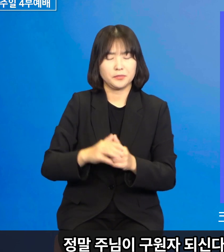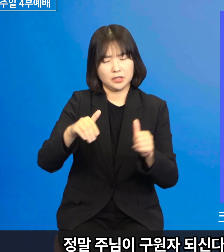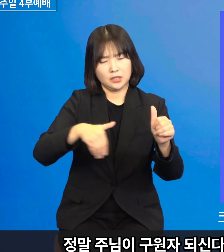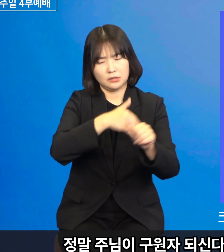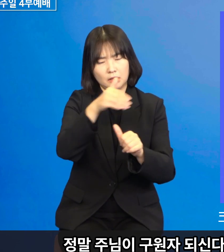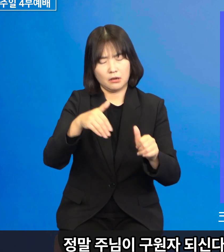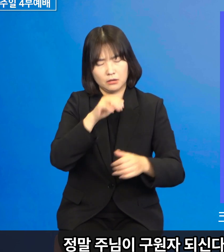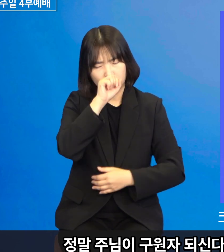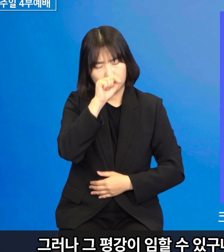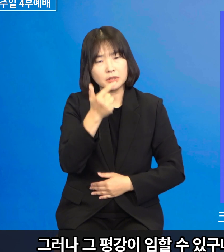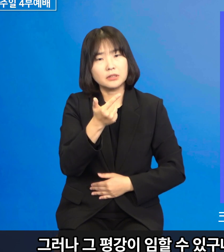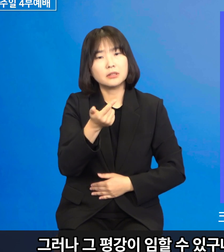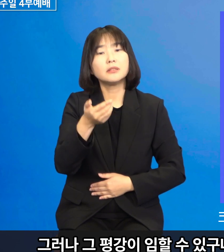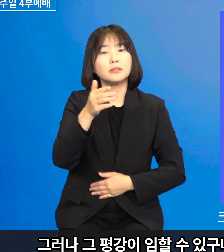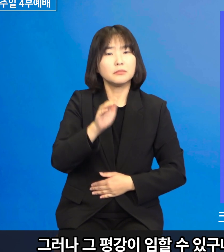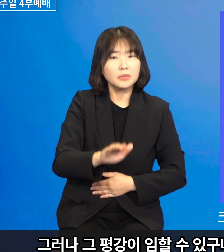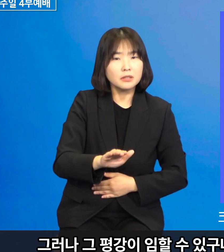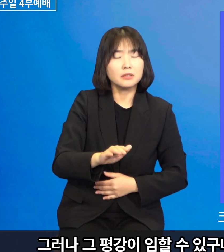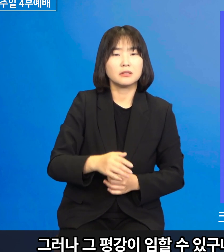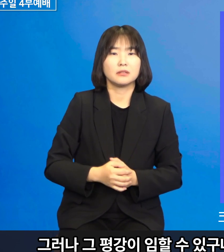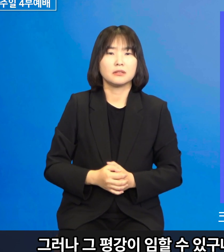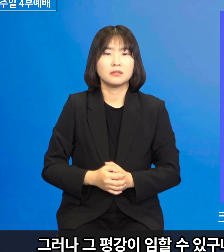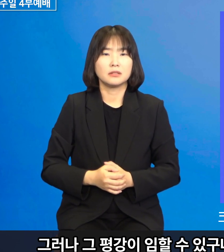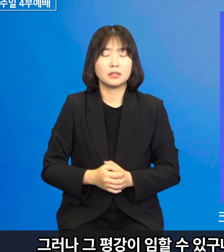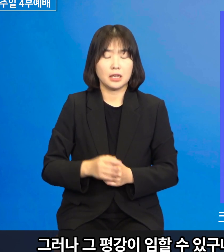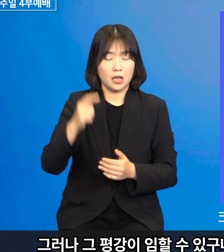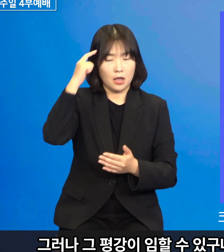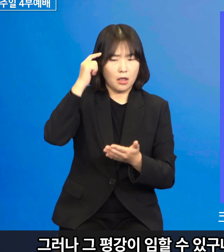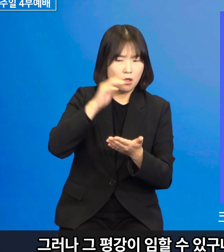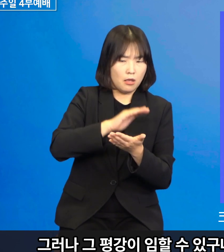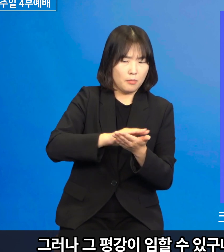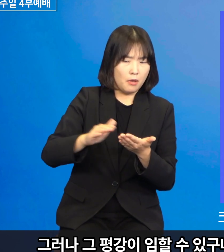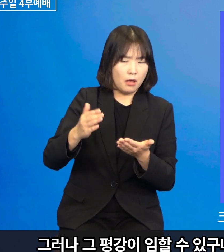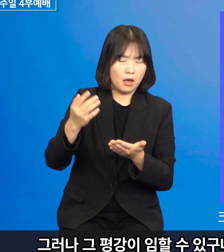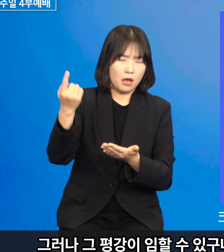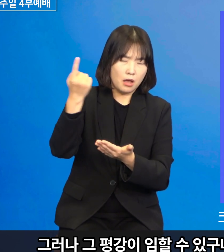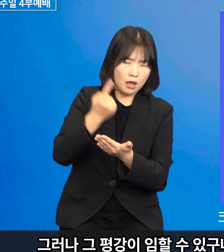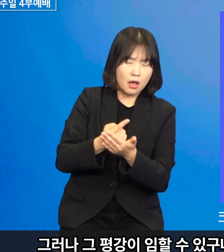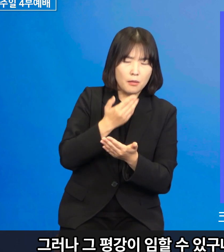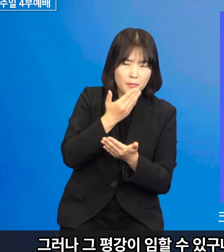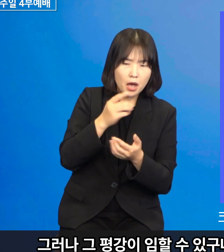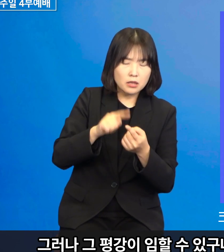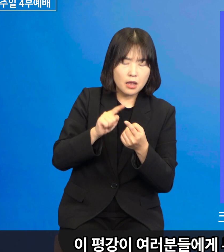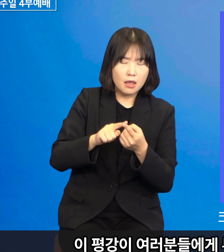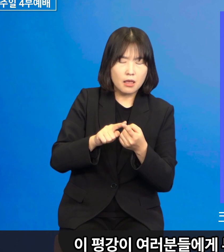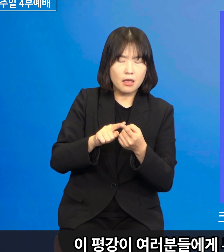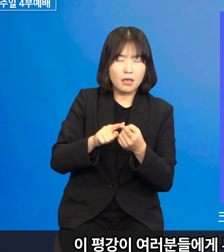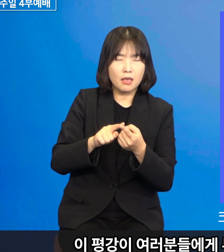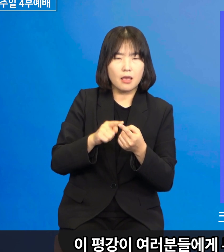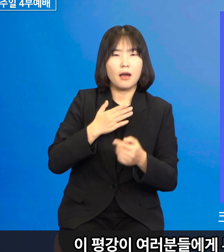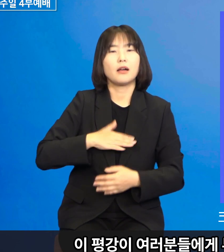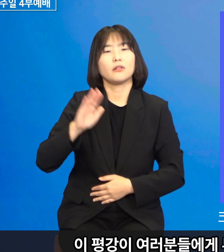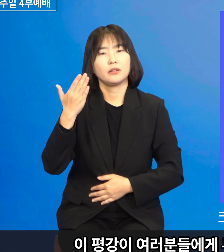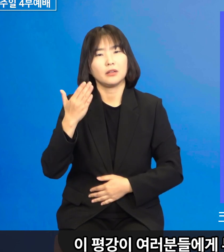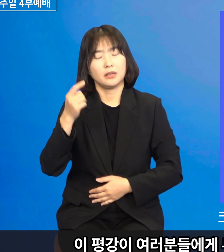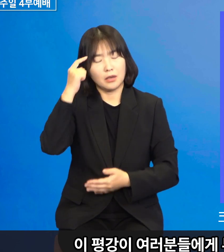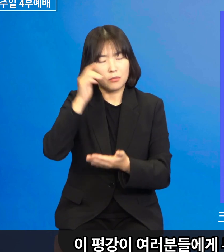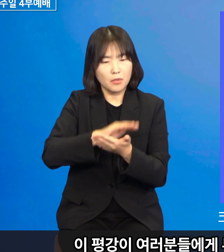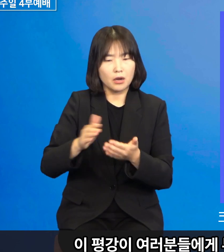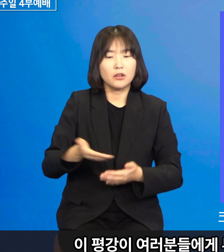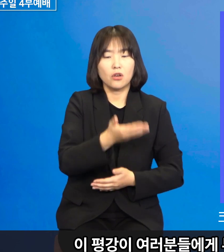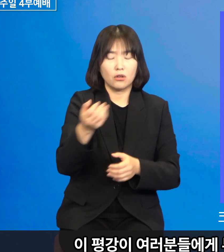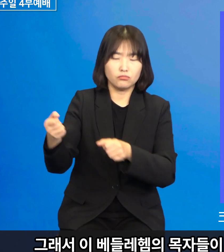매우 어렵지만 그러나 그 평강이 임할 수 있구나라고 하는 것을 보게 되었습니다. 이 평강이 여러분들에게 부어지게